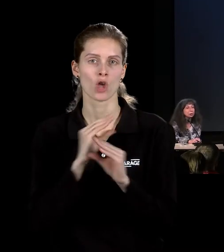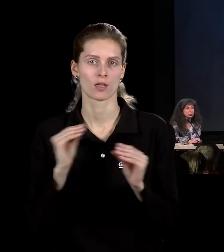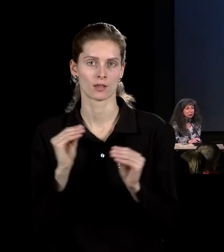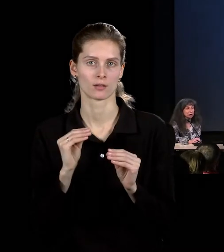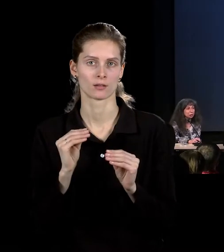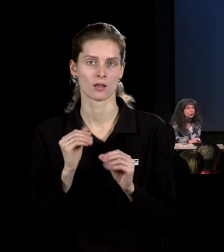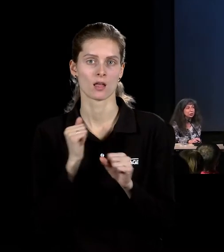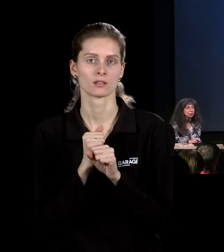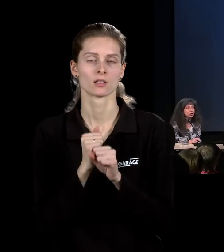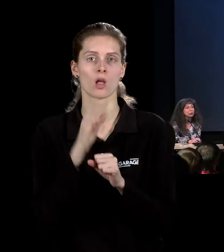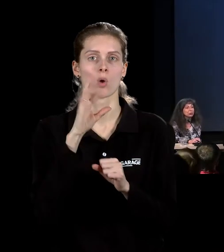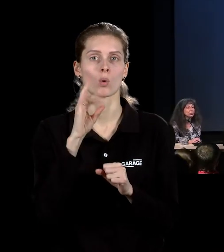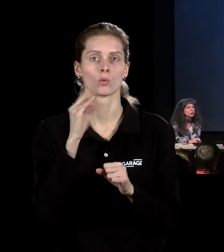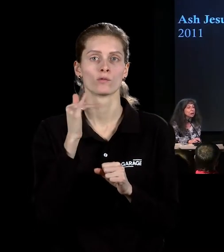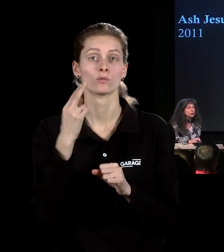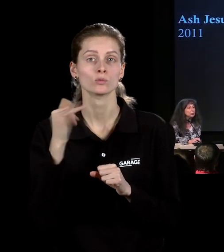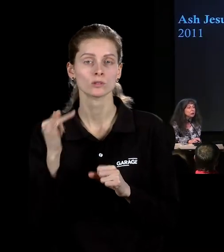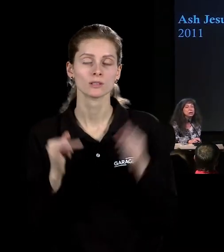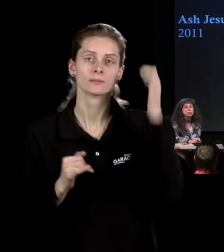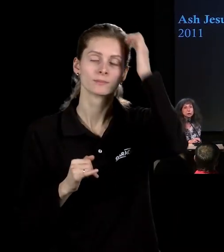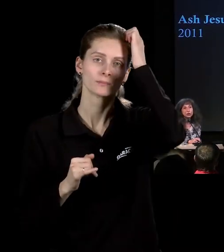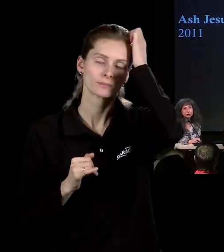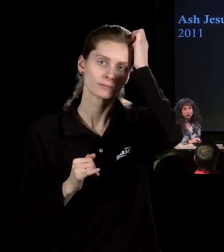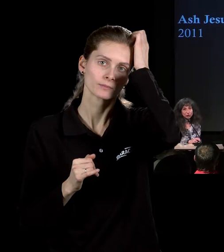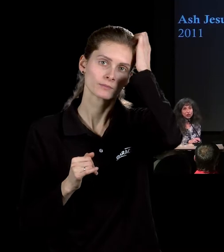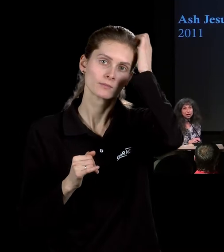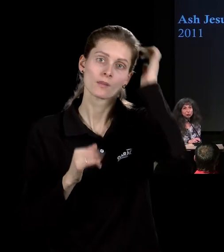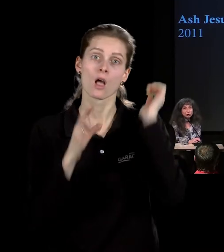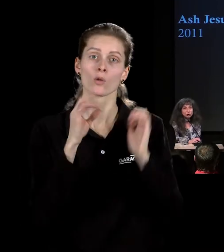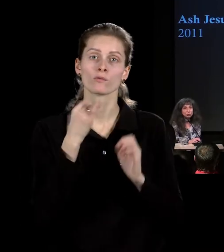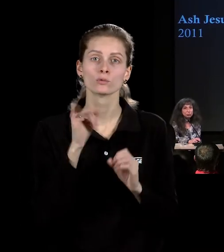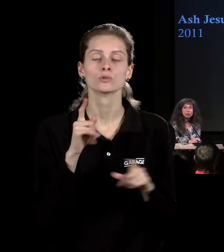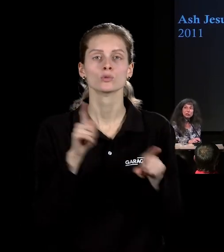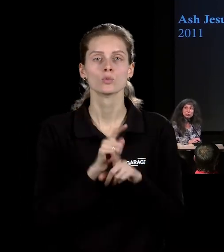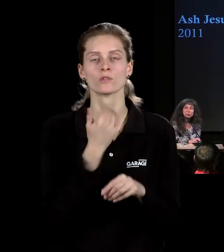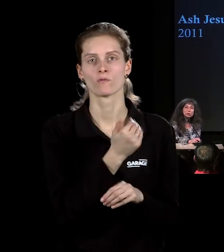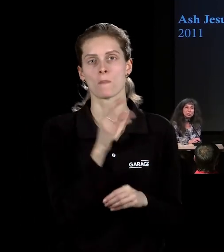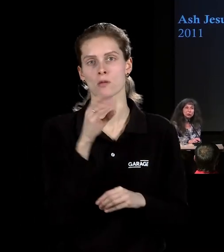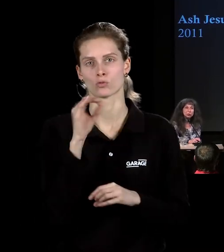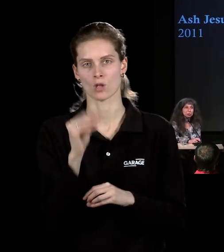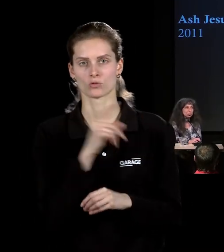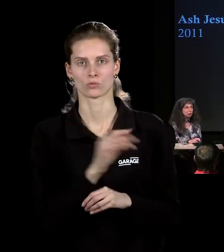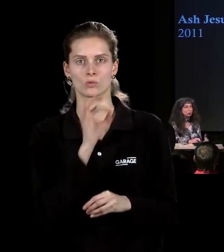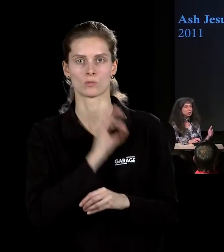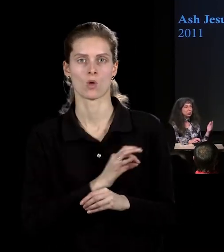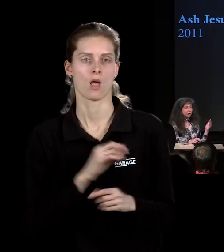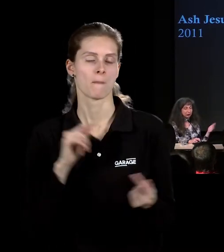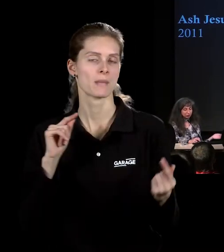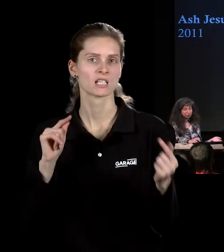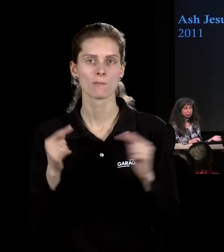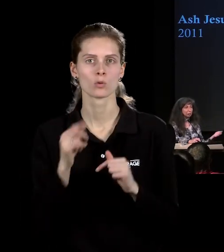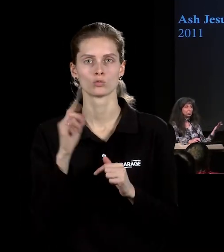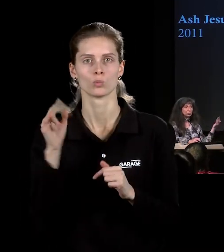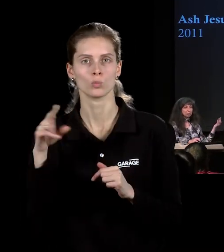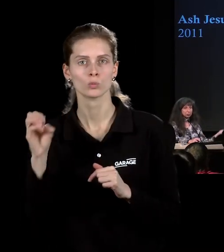омаж Конфуцию, который тоже становится одним из его персонажей, но совершенно как противоположном Будде. У него